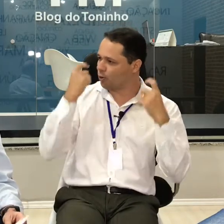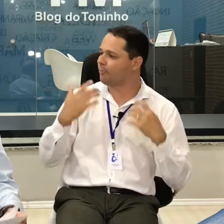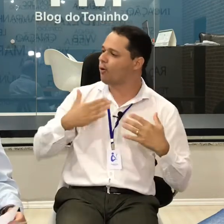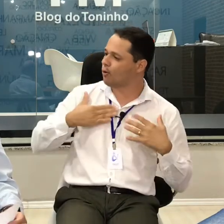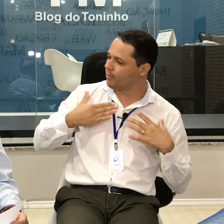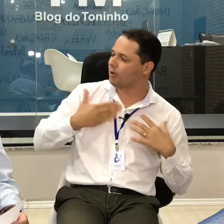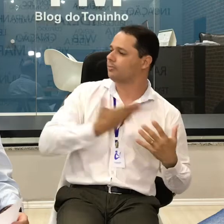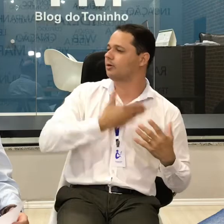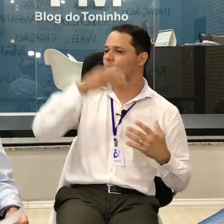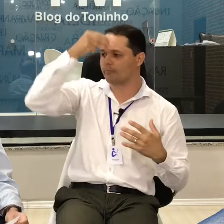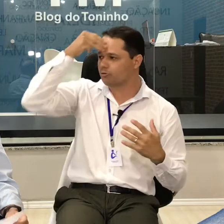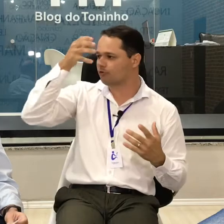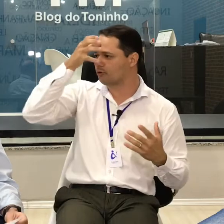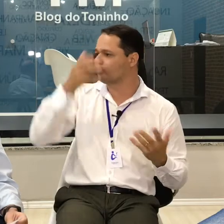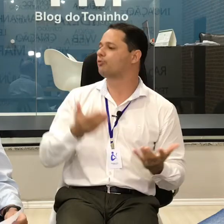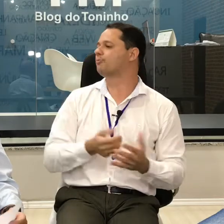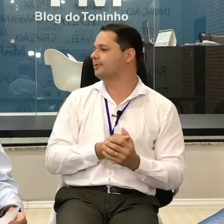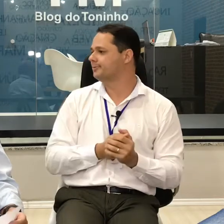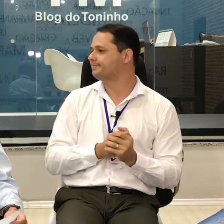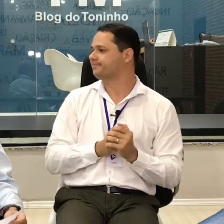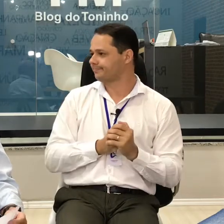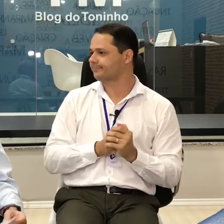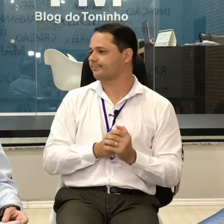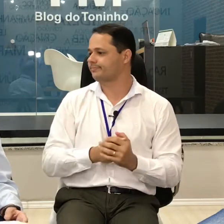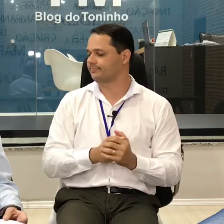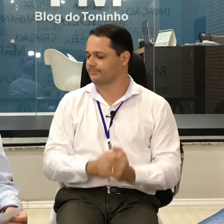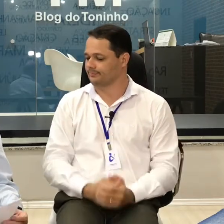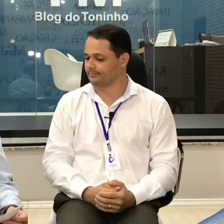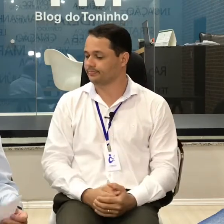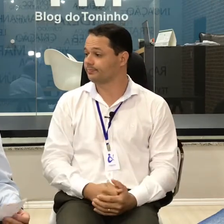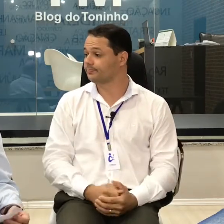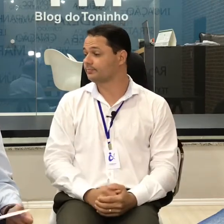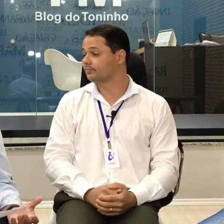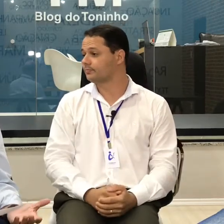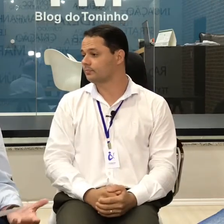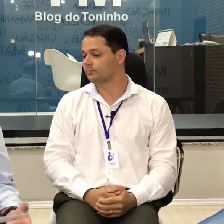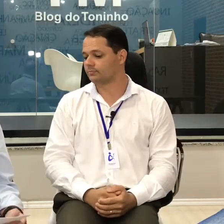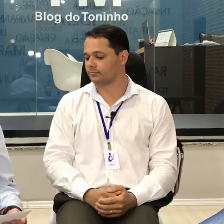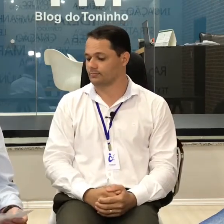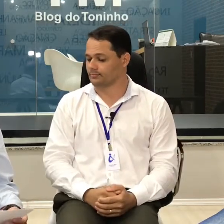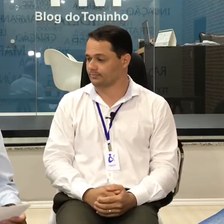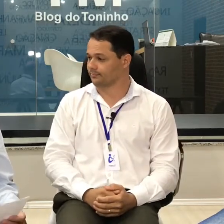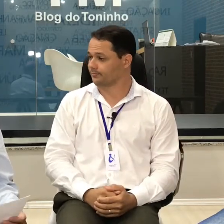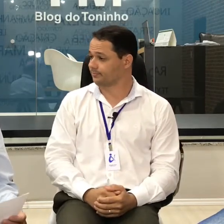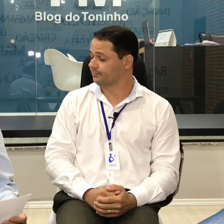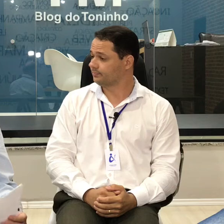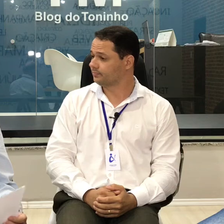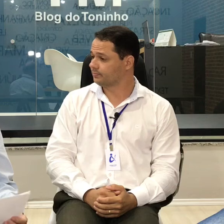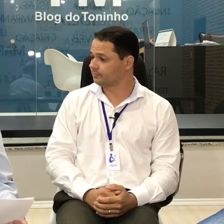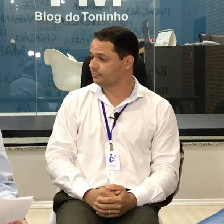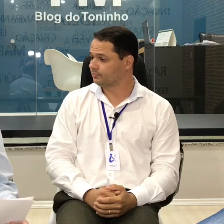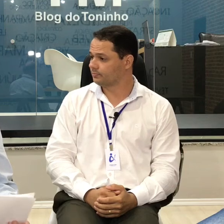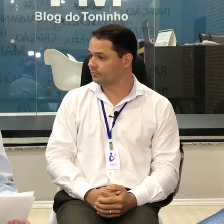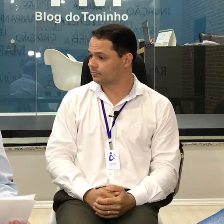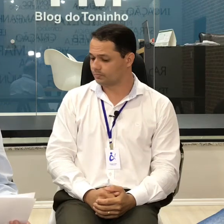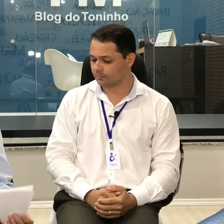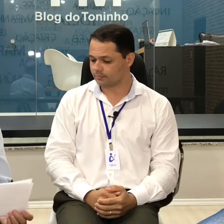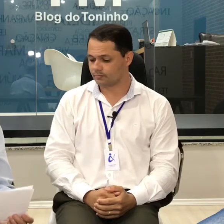preocupou com o meu amigo, com o meu tio, com o meu sobrinho. Então tá legal. Mais algum detalhe? Você estava citando que a